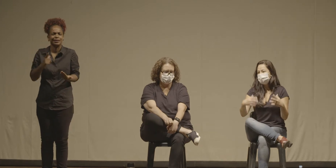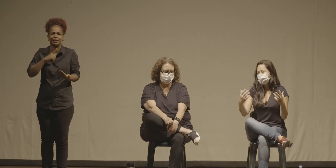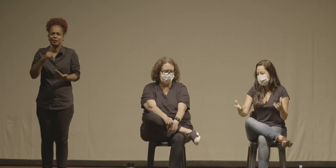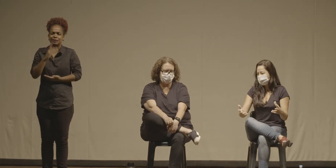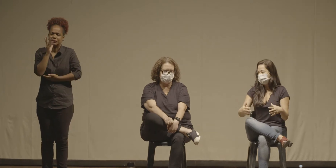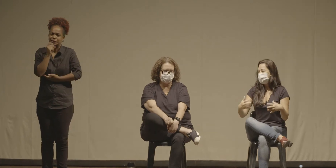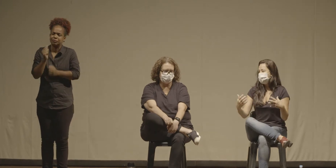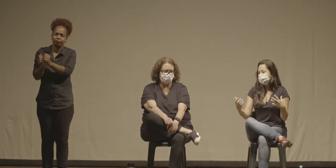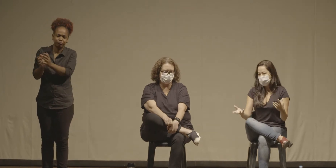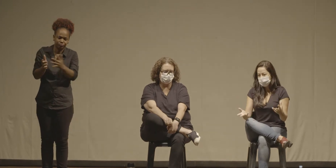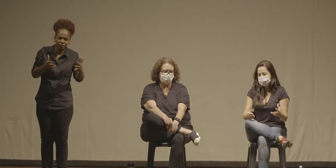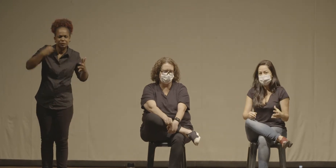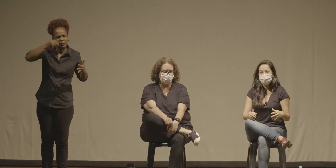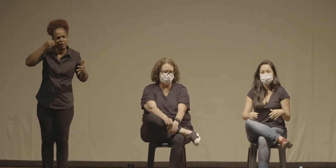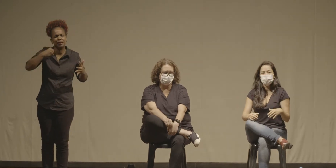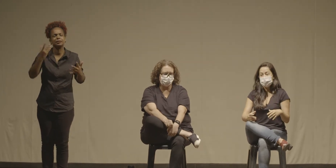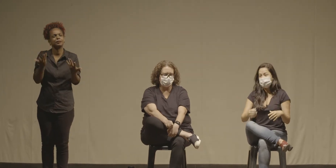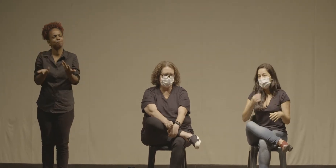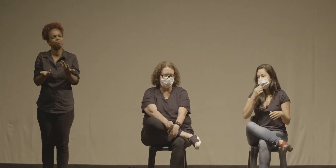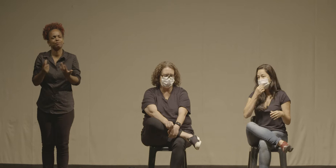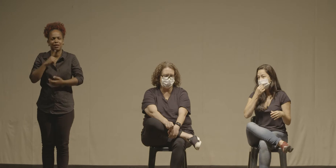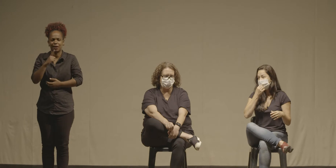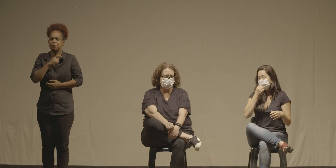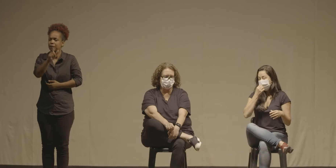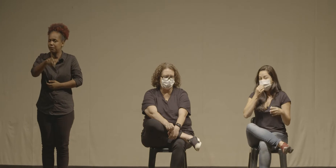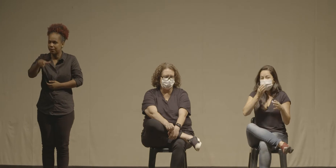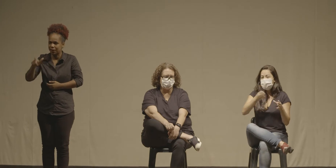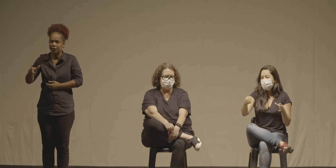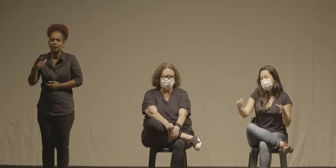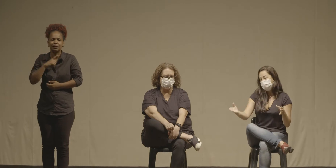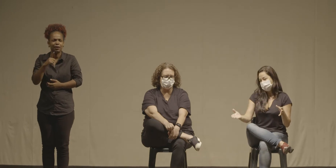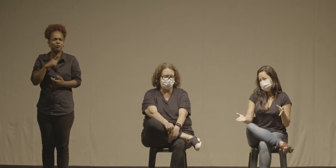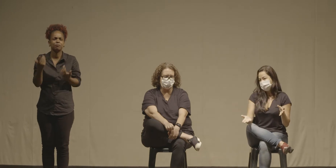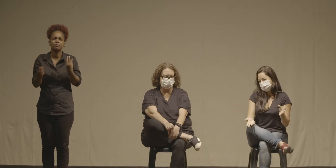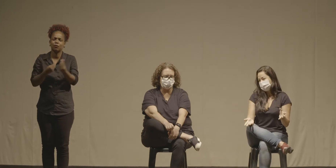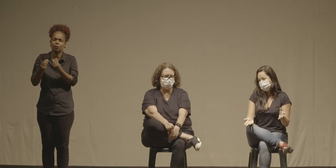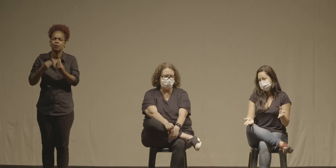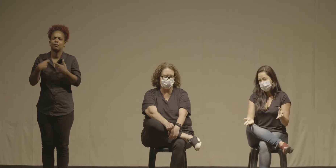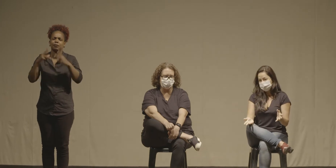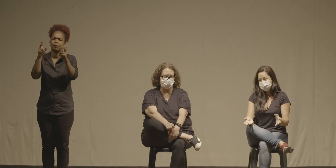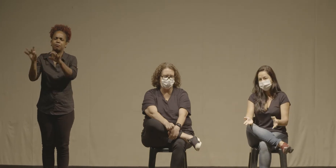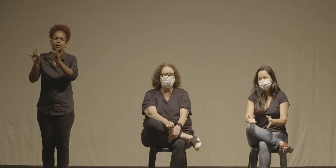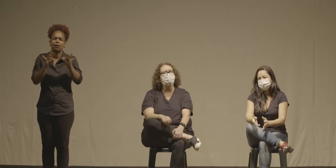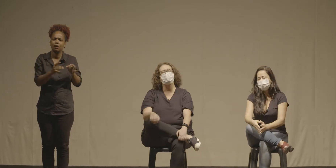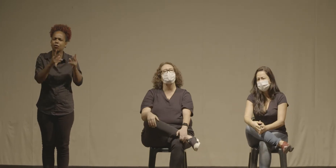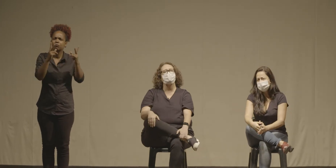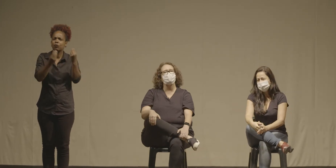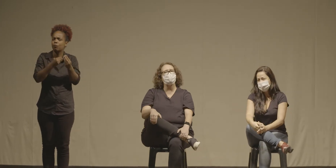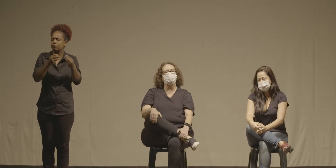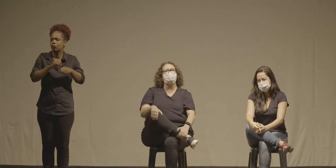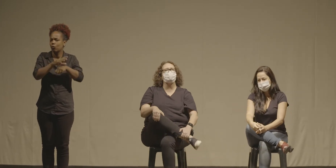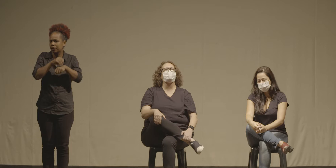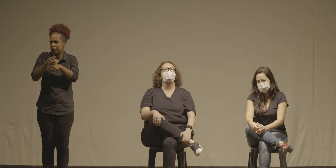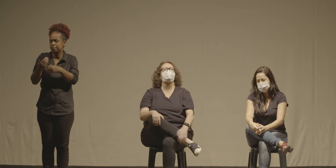longa, tão vasta, tão cheia de experiências e tão cheia de mini recortes para serem contados. Então